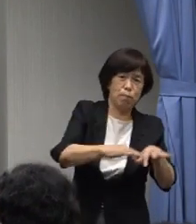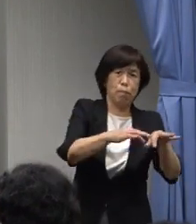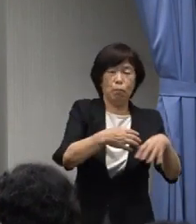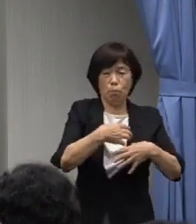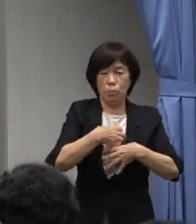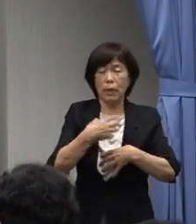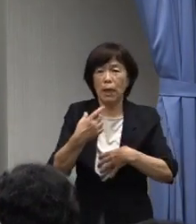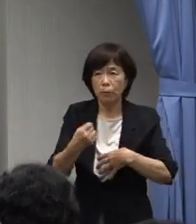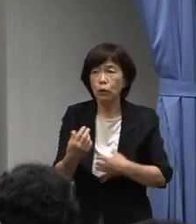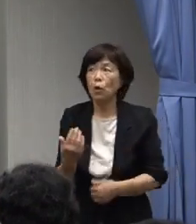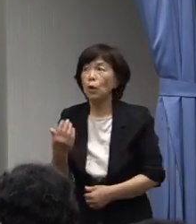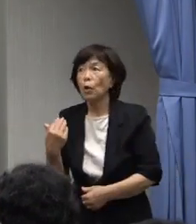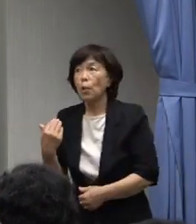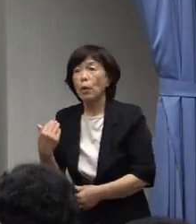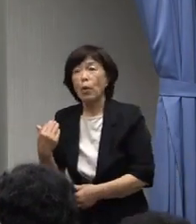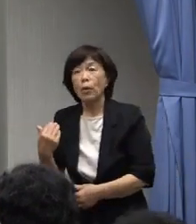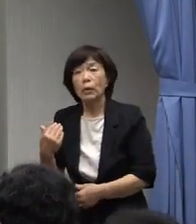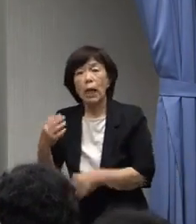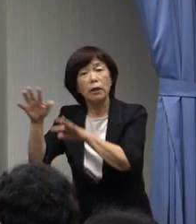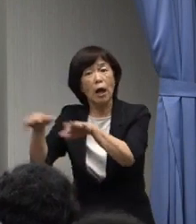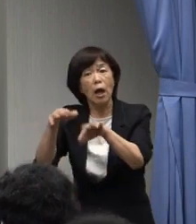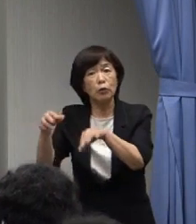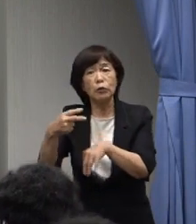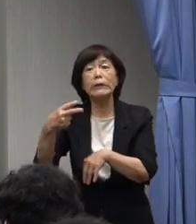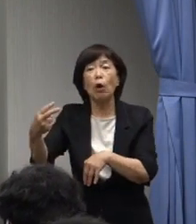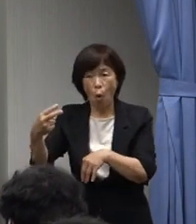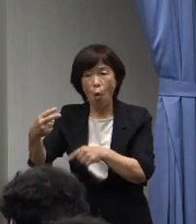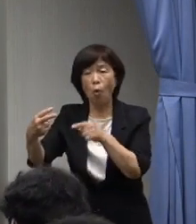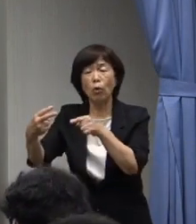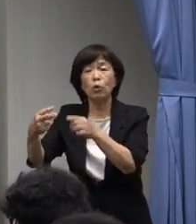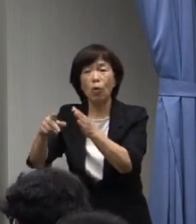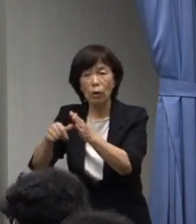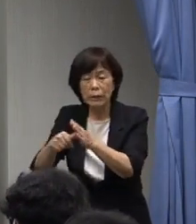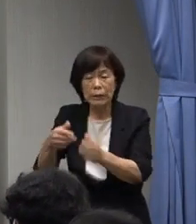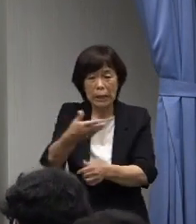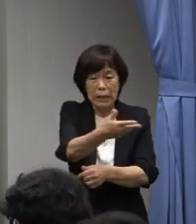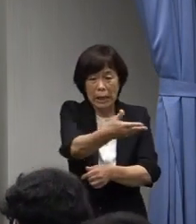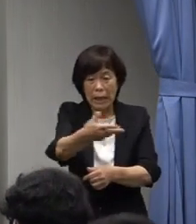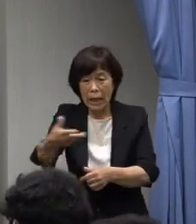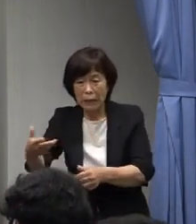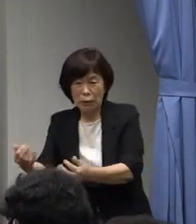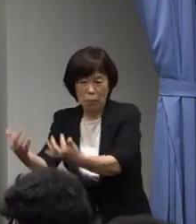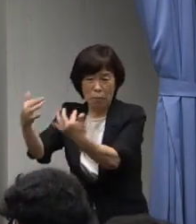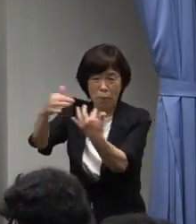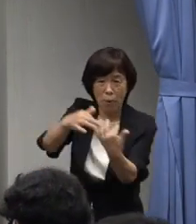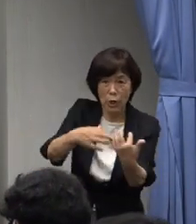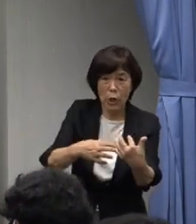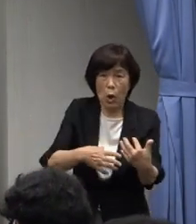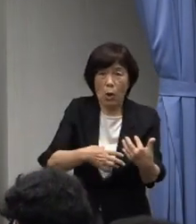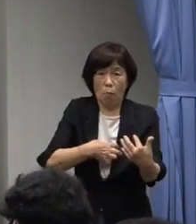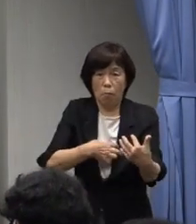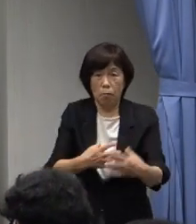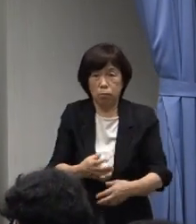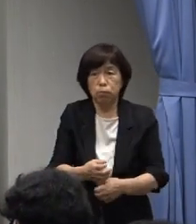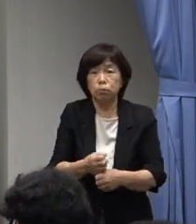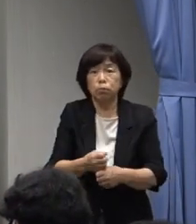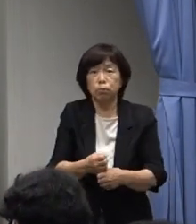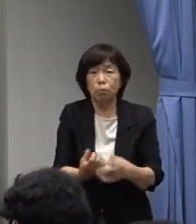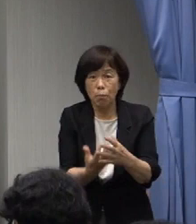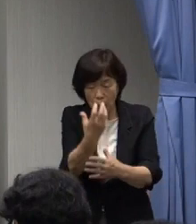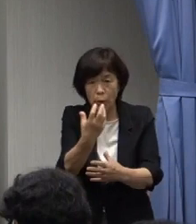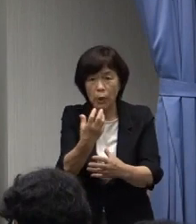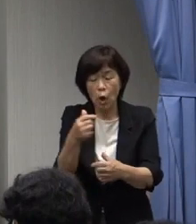ります。直近では台風2号による河川の氾濫の危険が生じて、区内の